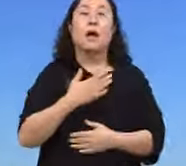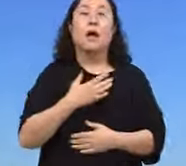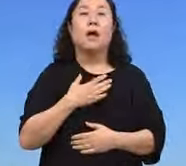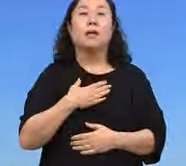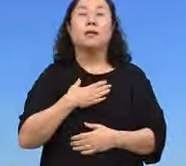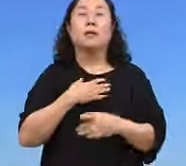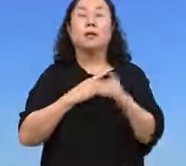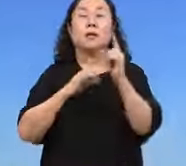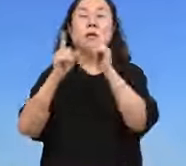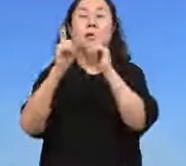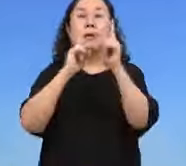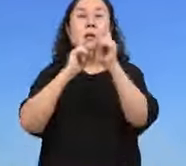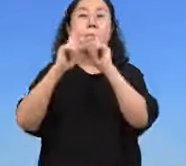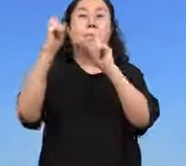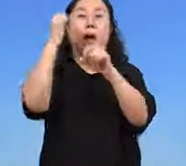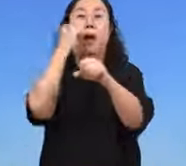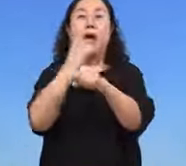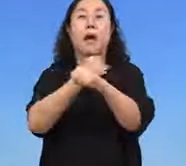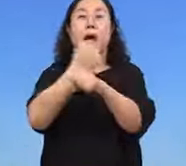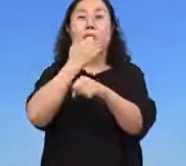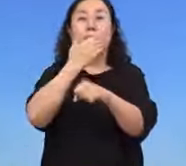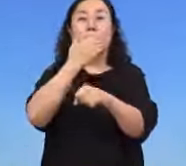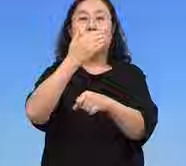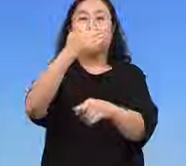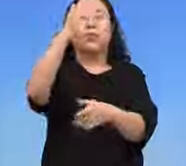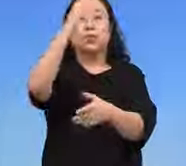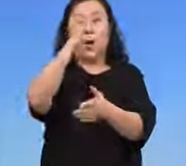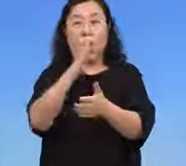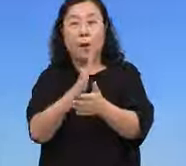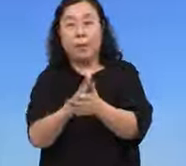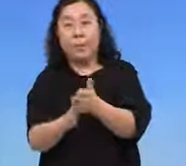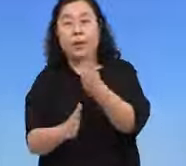나는 말할 수 없네.